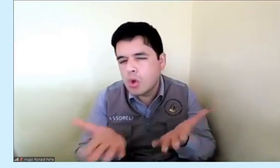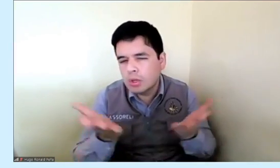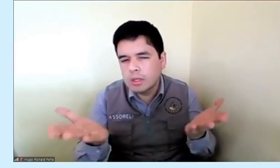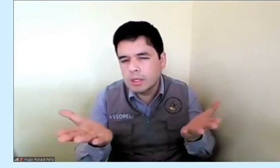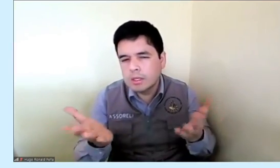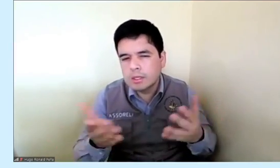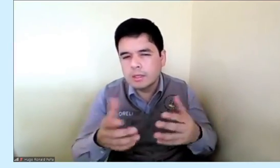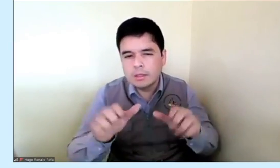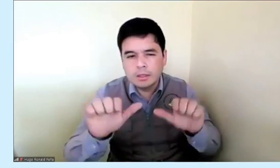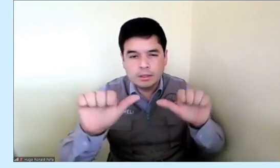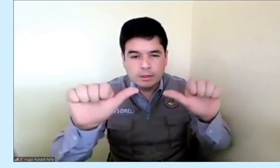¿Dónde?